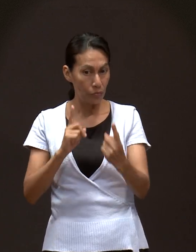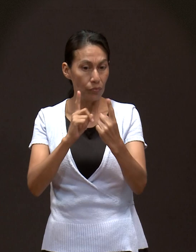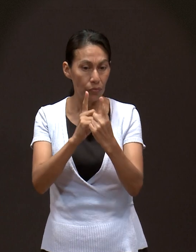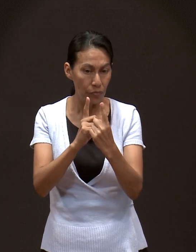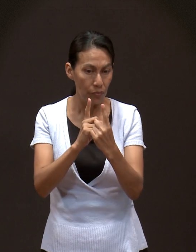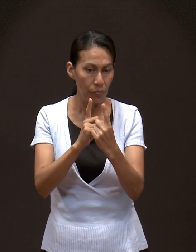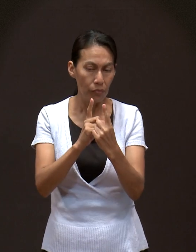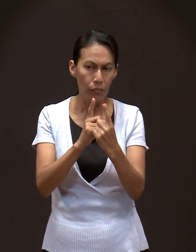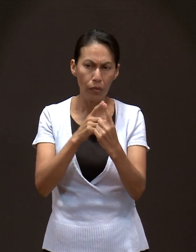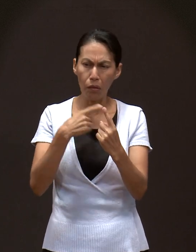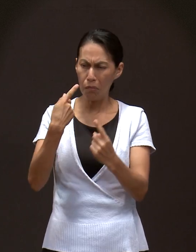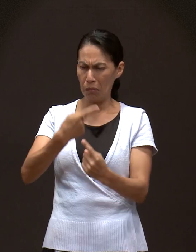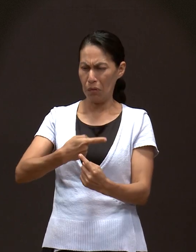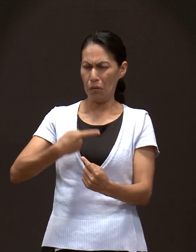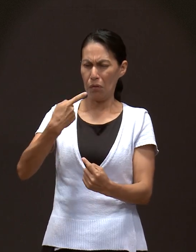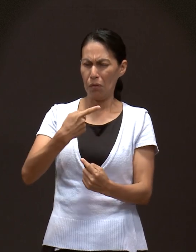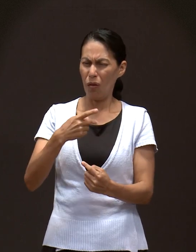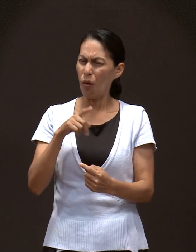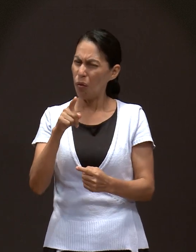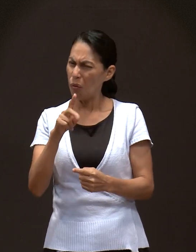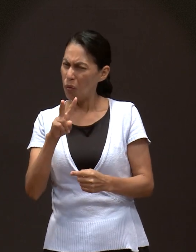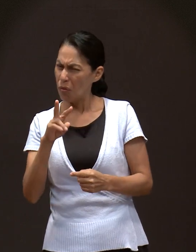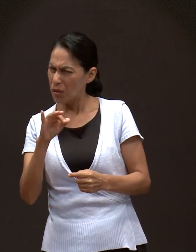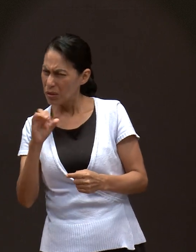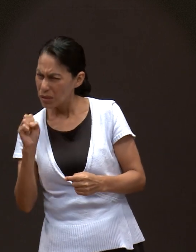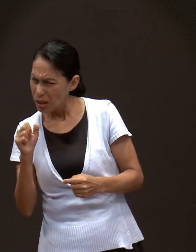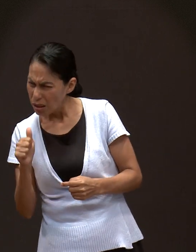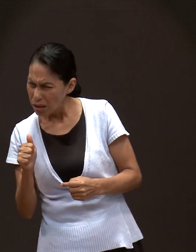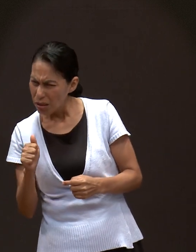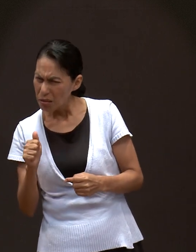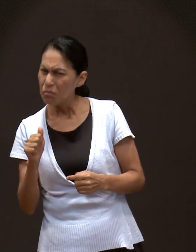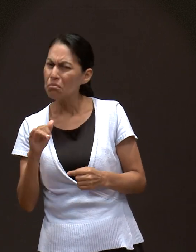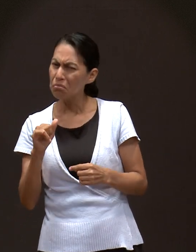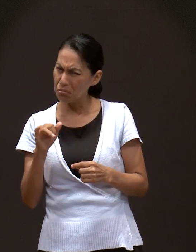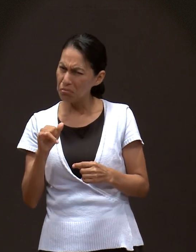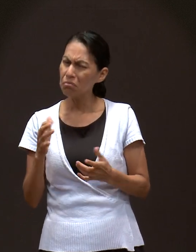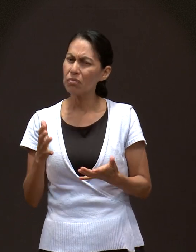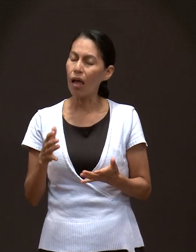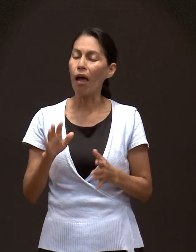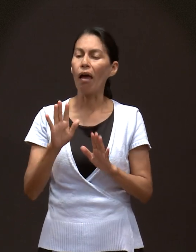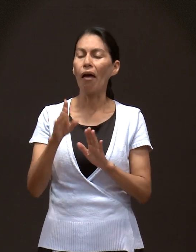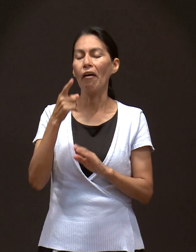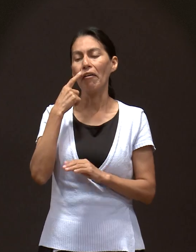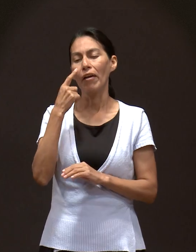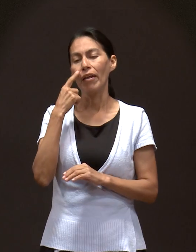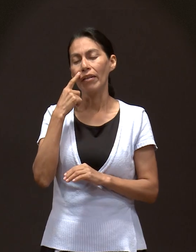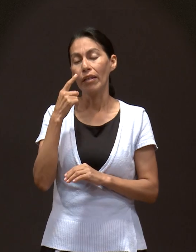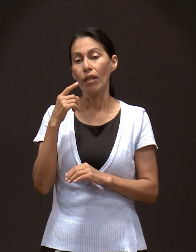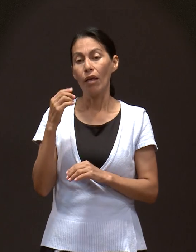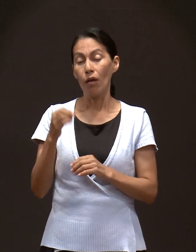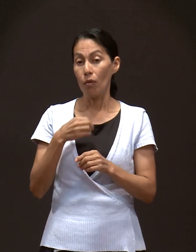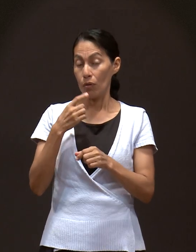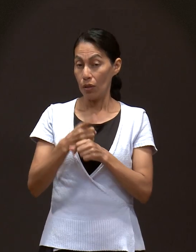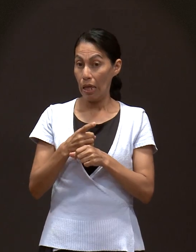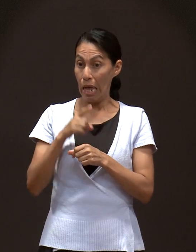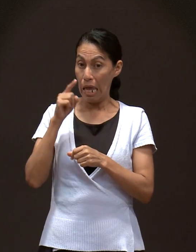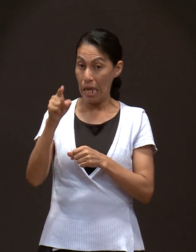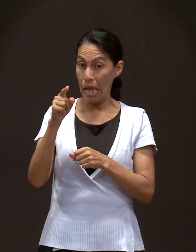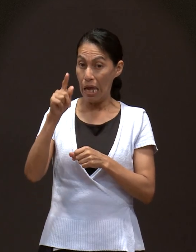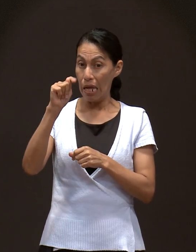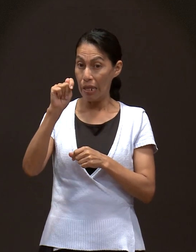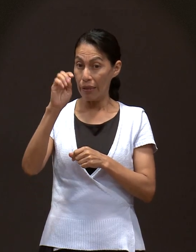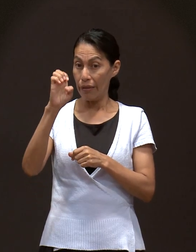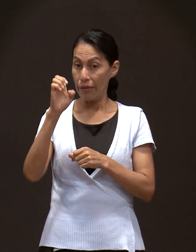de la facultad. Me dijo, Kevin, ¿tú tienes visa? Y yo, sí. Y me dijo, oye, que surgió una oportunidad para ir a ser pastor